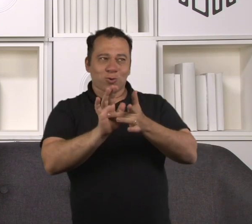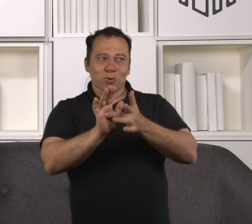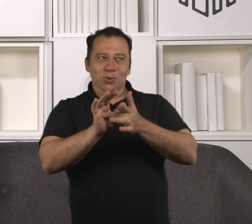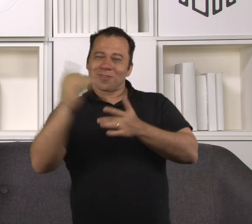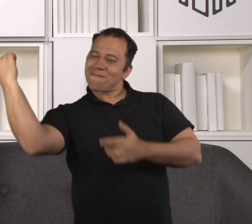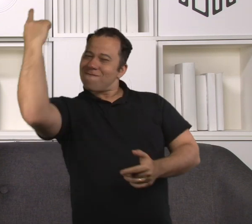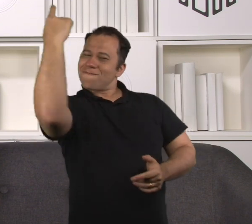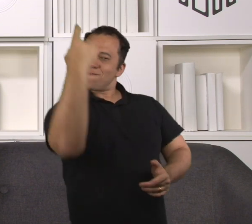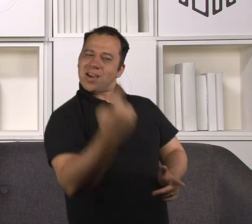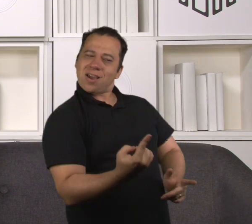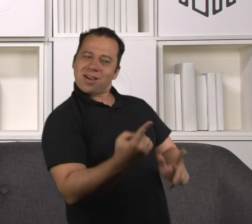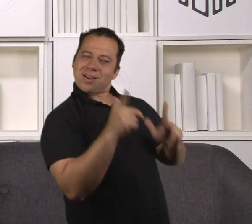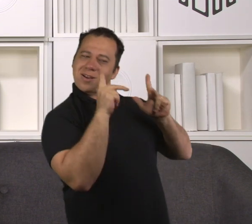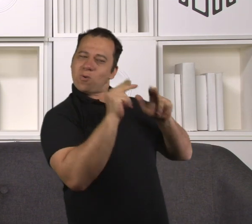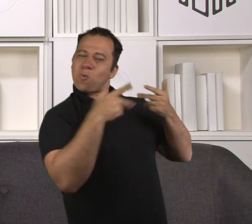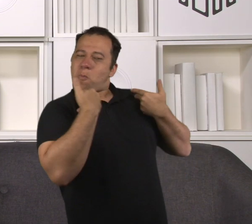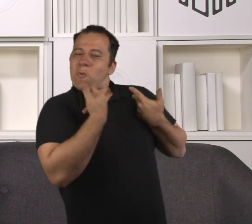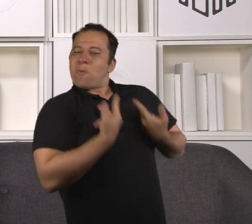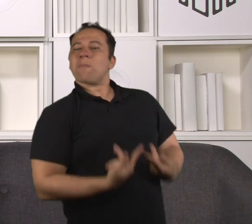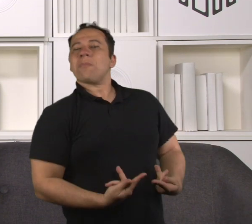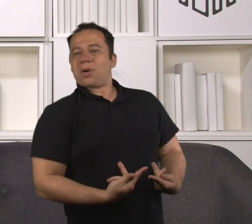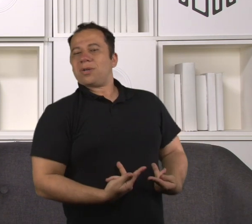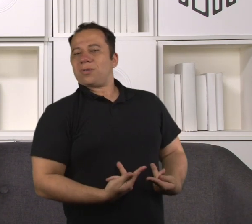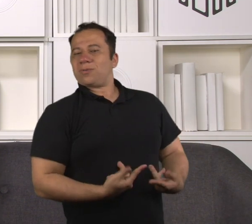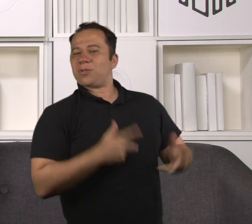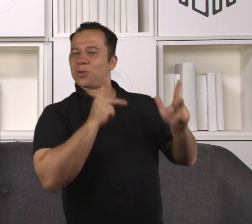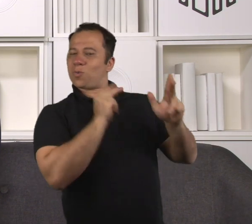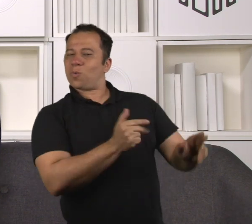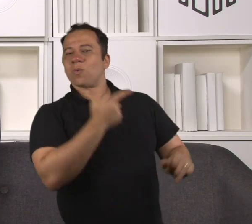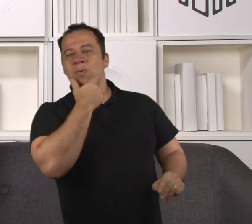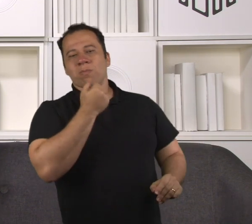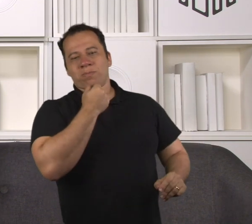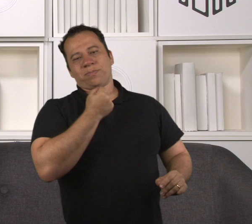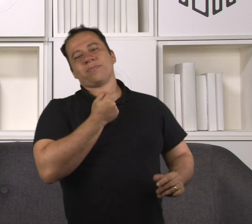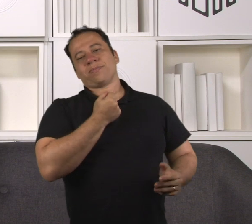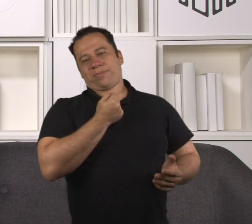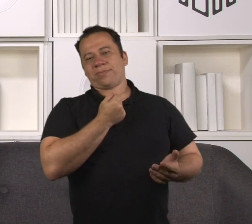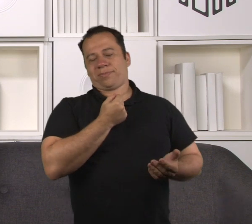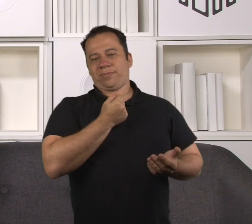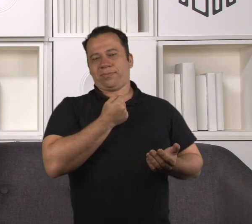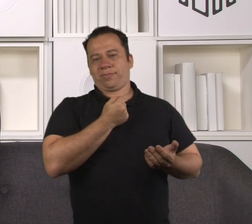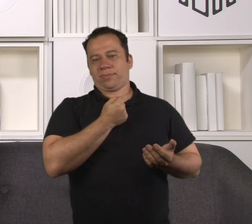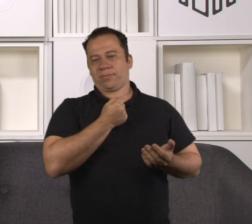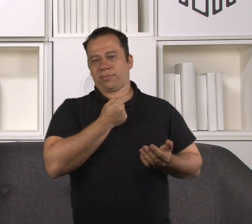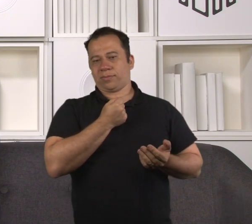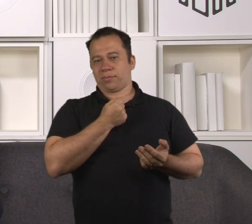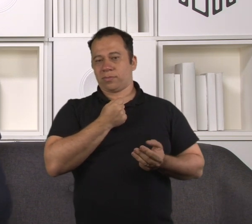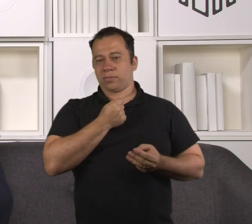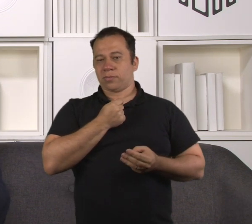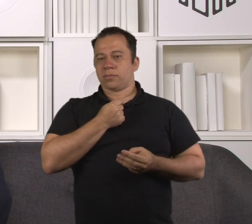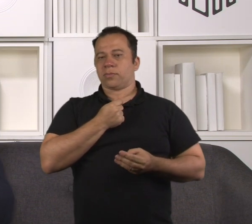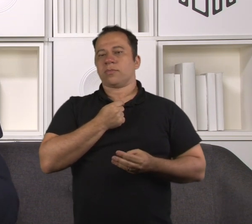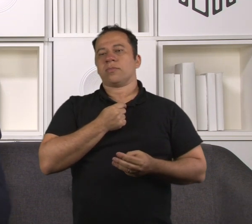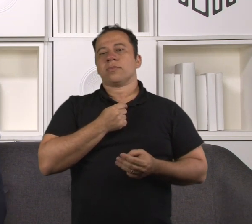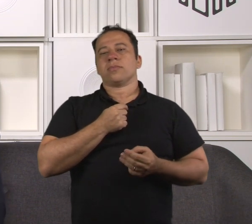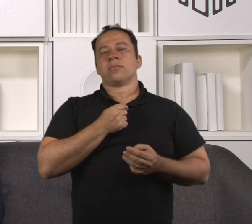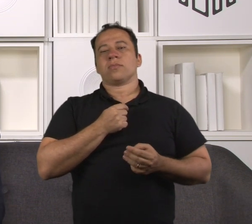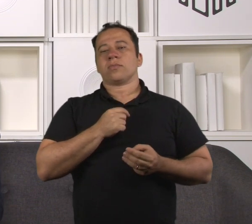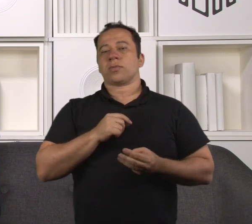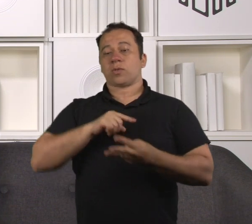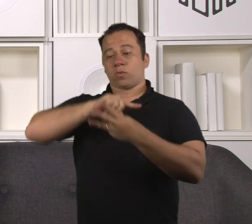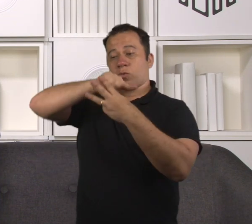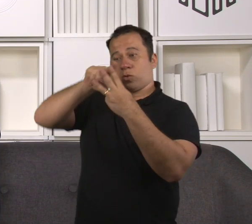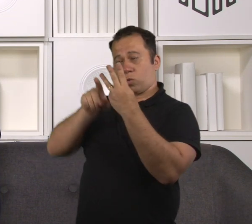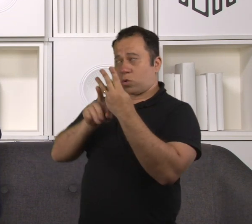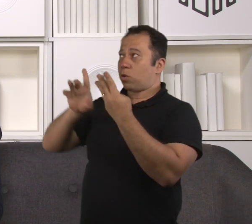de Jesus, a segunda pessoa da Santíssima Trindade, esse Deus que existe em três pessoas, uma dessas pessoas,